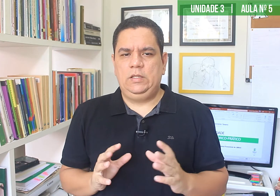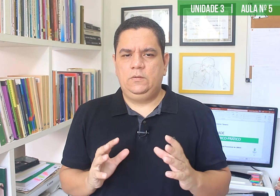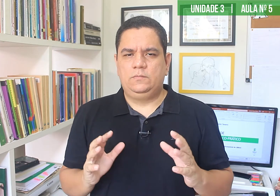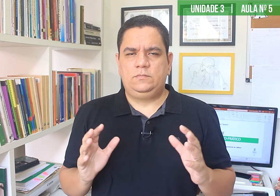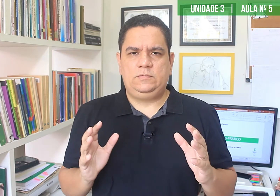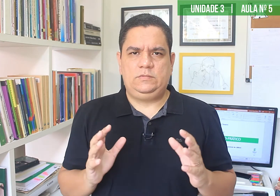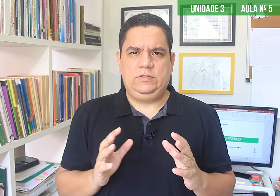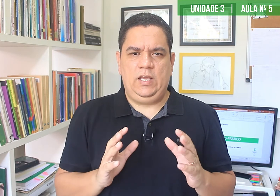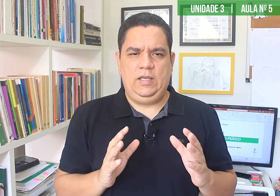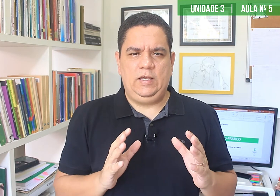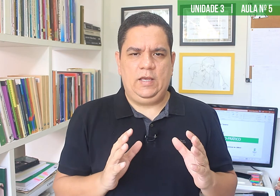Então, tem